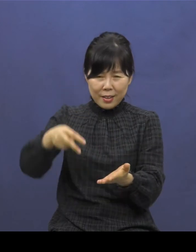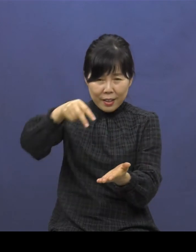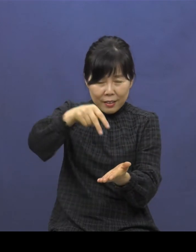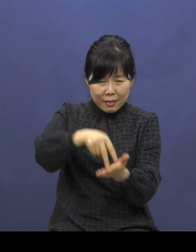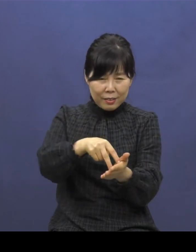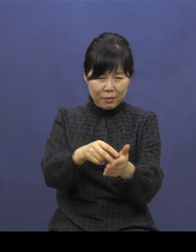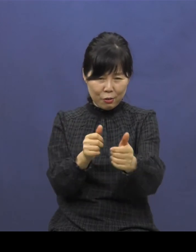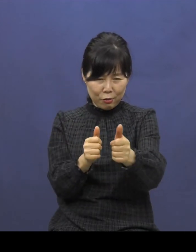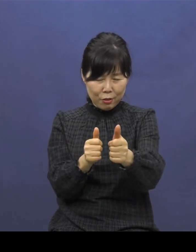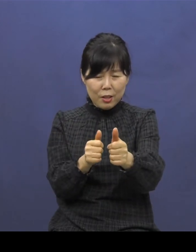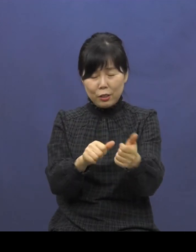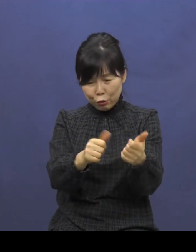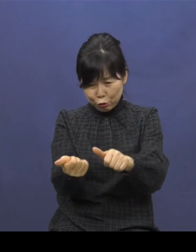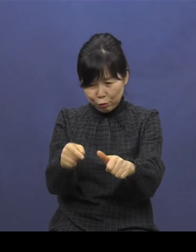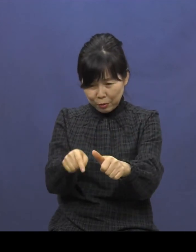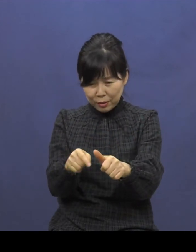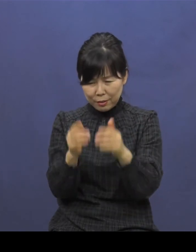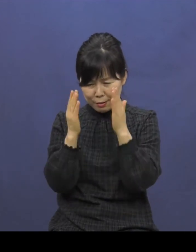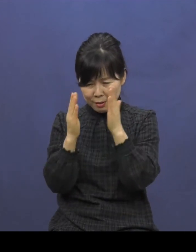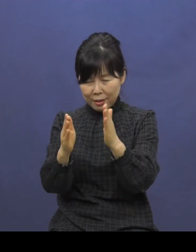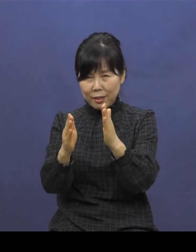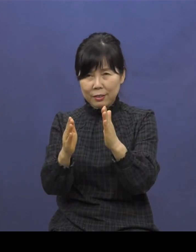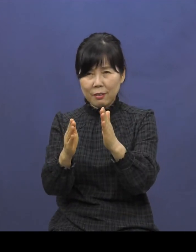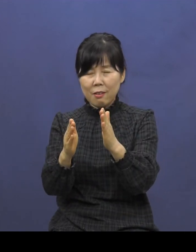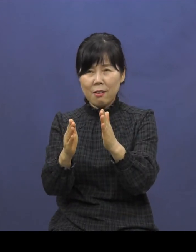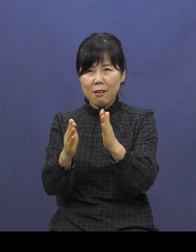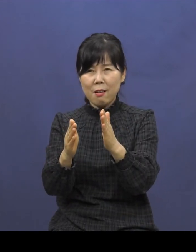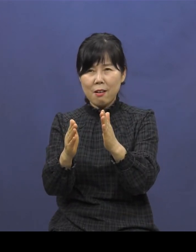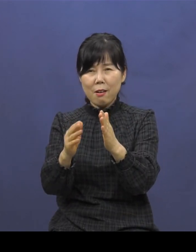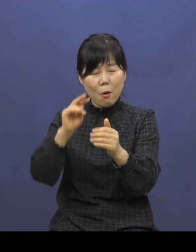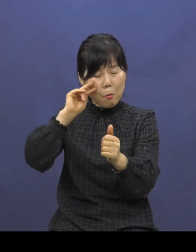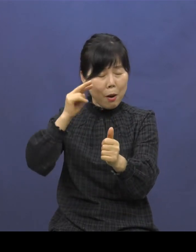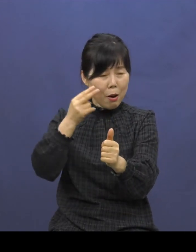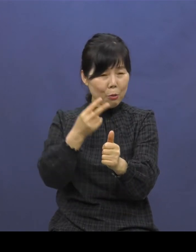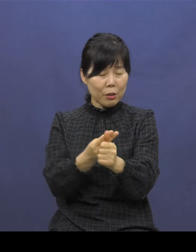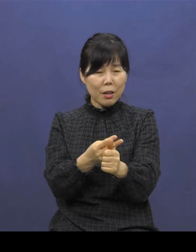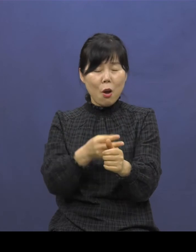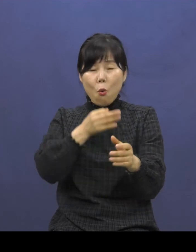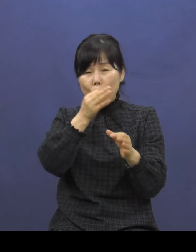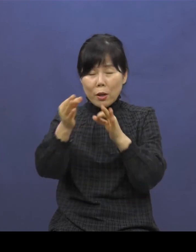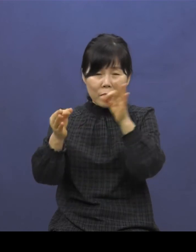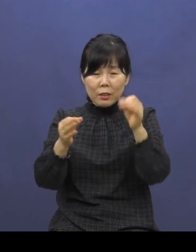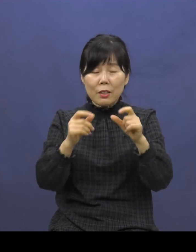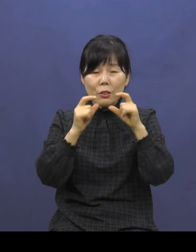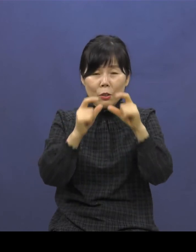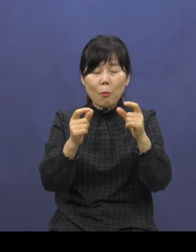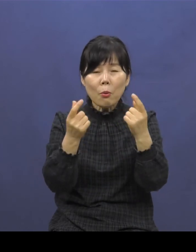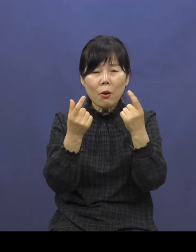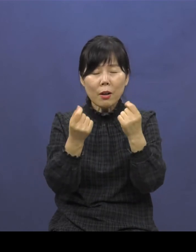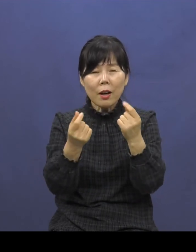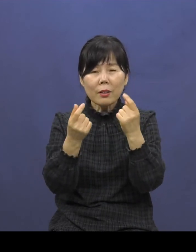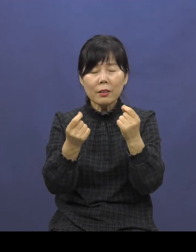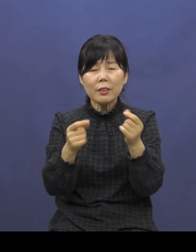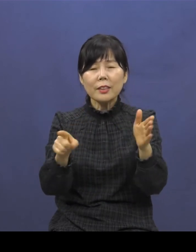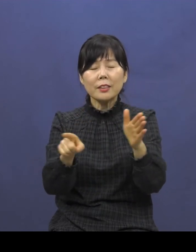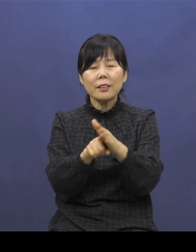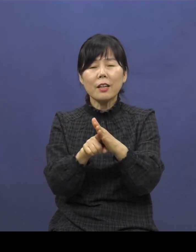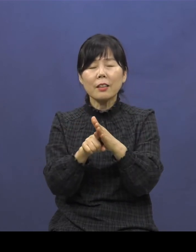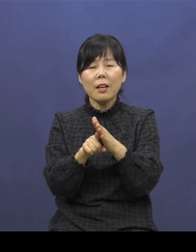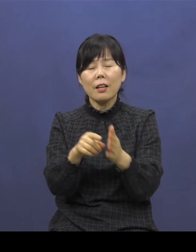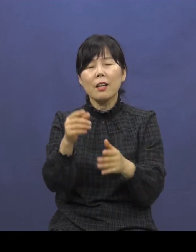그렇게 일어나서 사망을 향하여 우리 신앙의 선배 바울 사도가 외쳤던 그 선포와